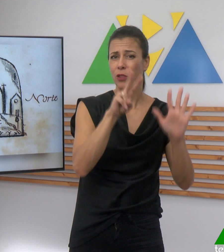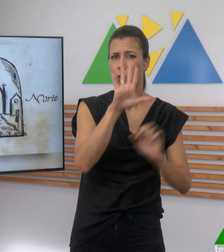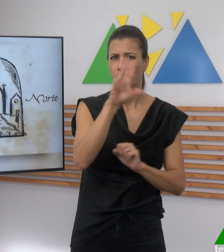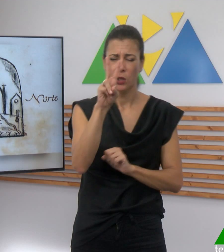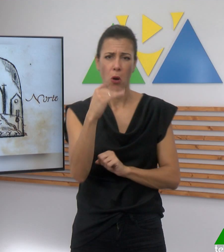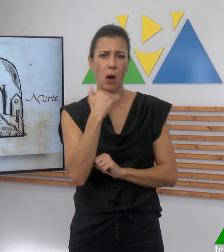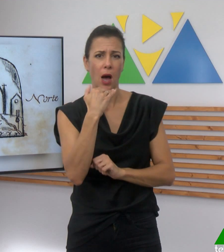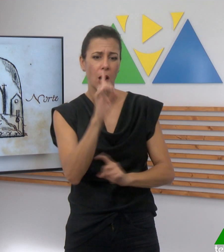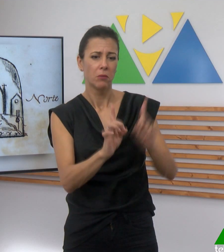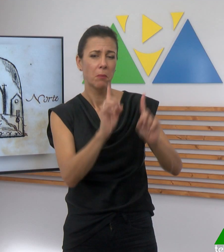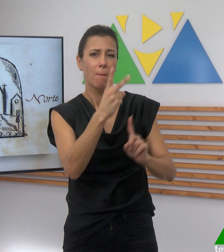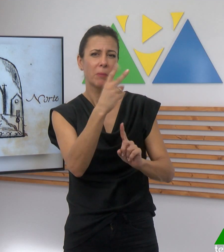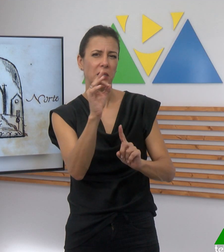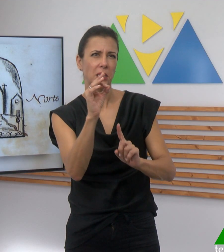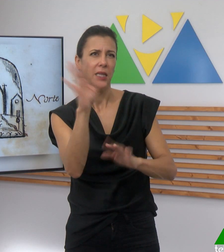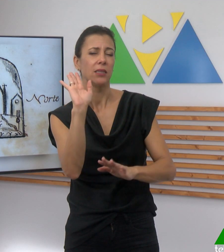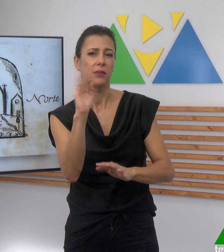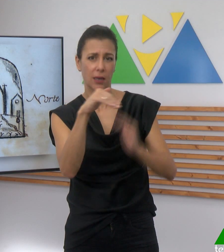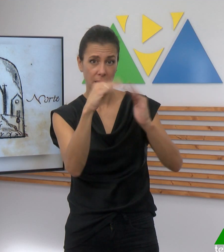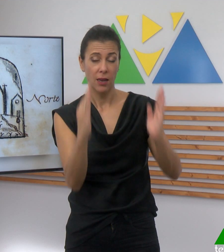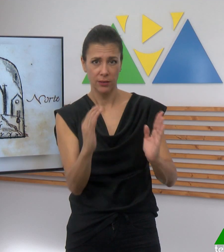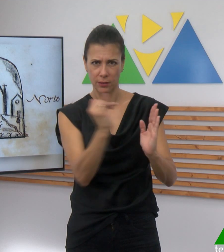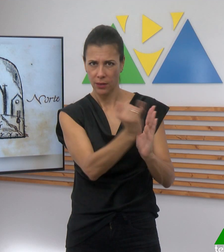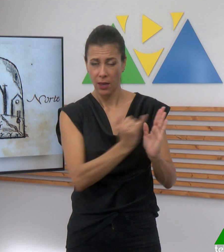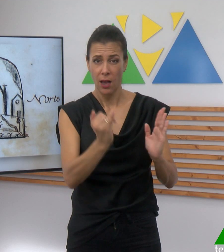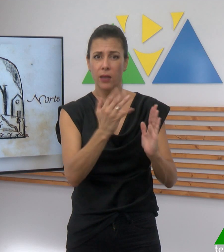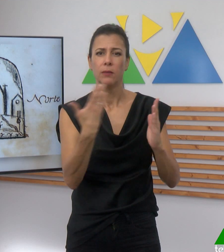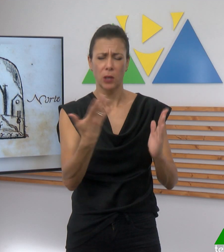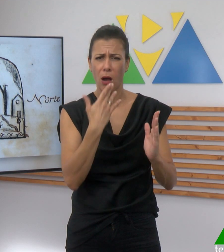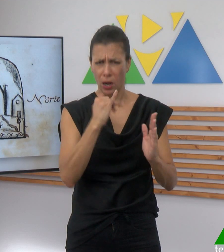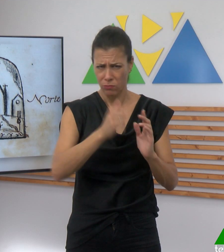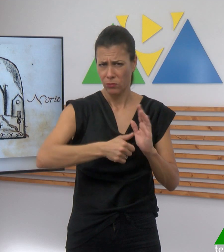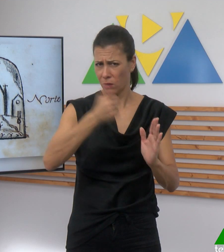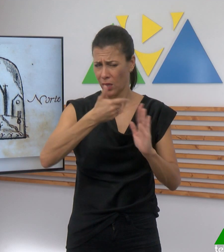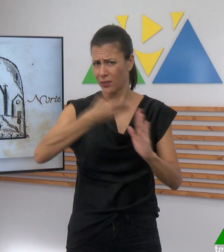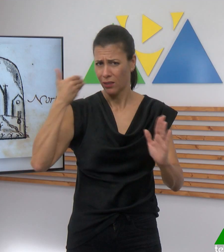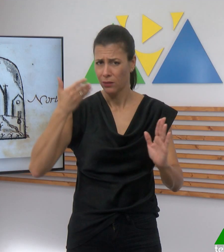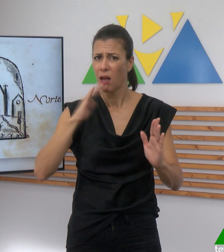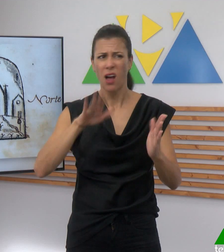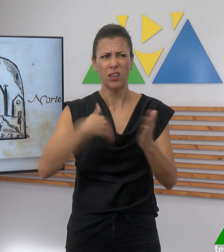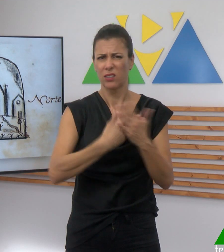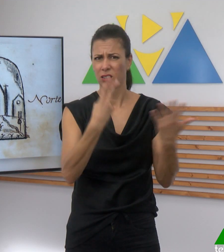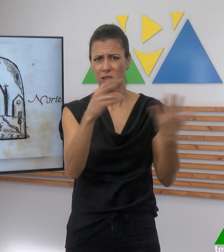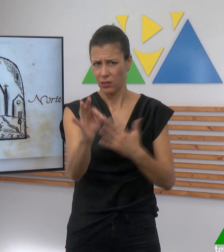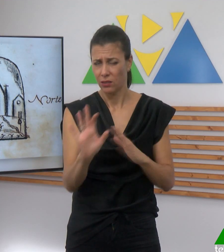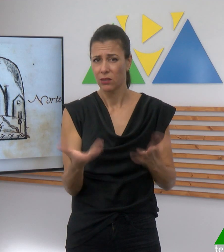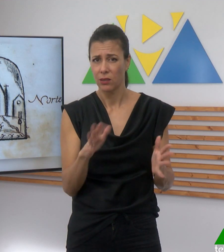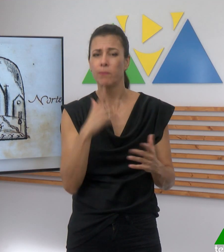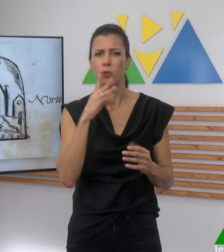veintitantas casas 20 tantas había tenido muchas más casas había tenido un hasta 70 no o sí había tenido una iglesia había tenido